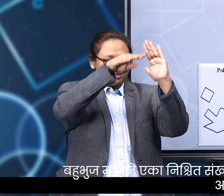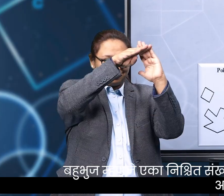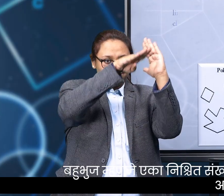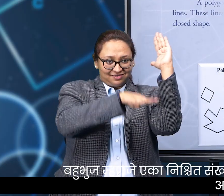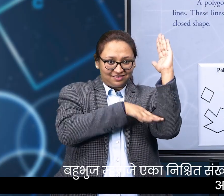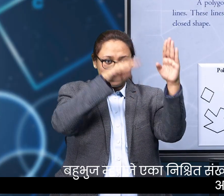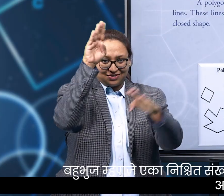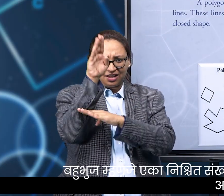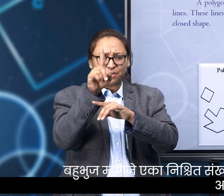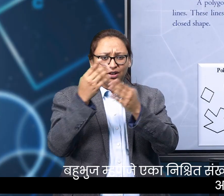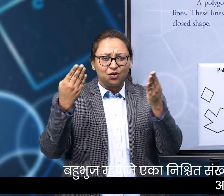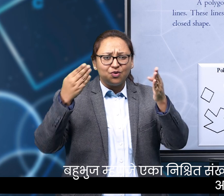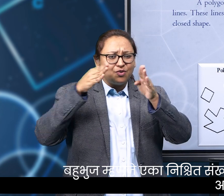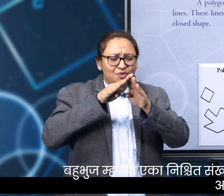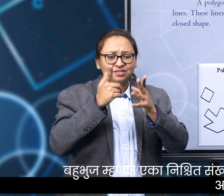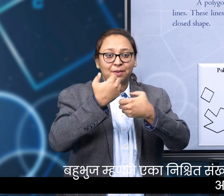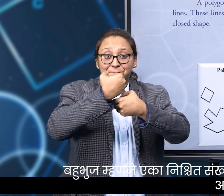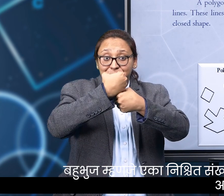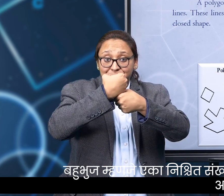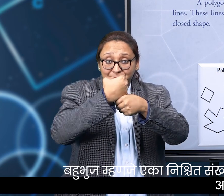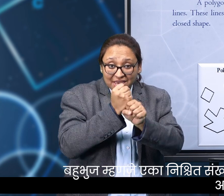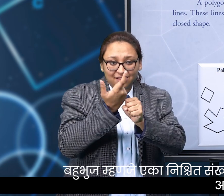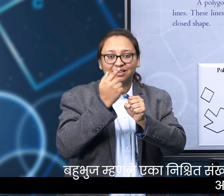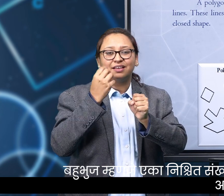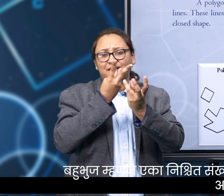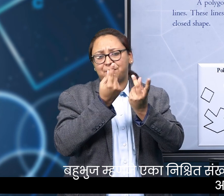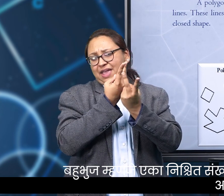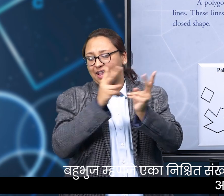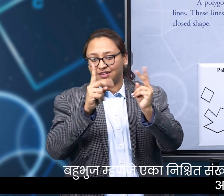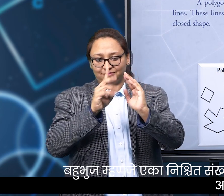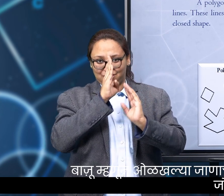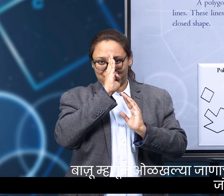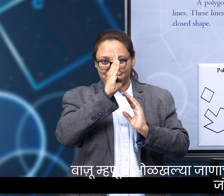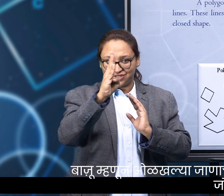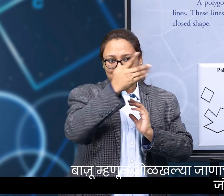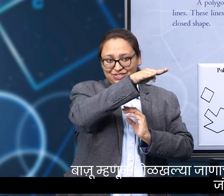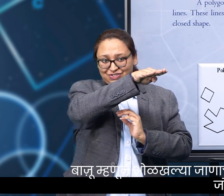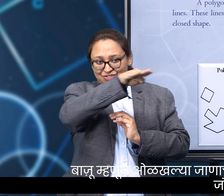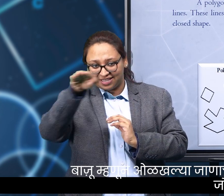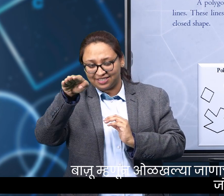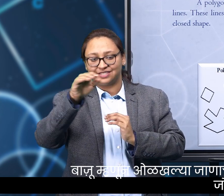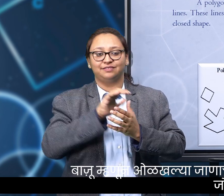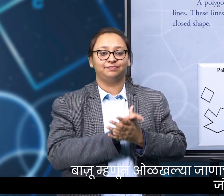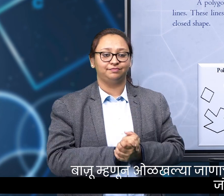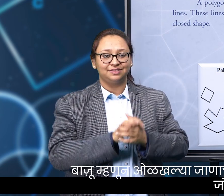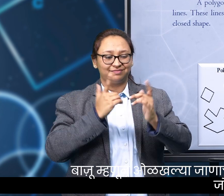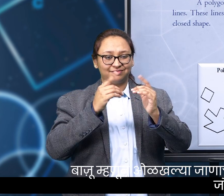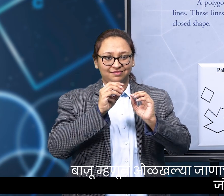बहुभुज म्हणजे एका निश्चित संख्येच्या सरळ रेषांनी बनलेली एक बंद आकृती. बाजू म्हणून ओळखल्या जाणाऱ्या या